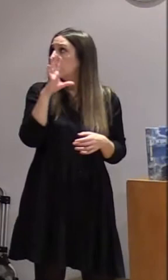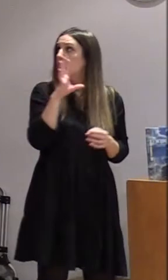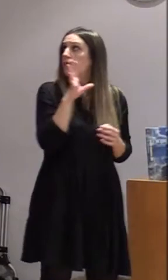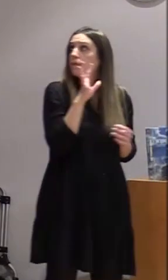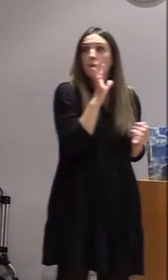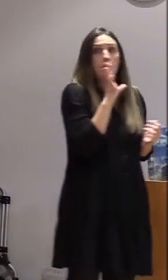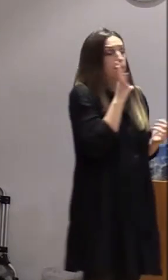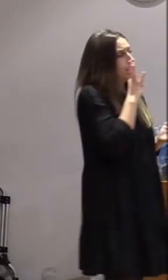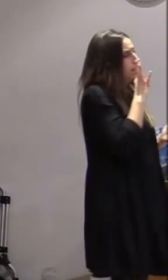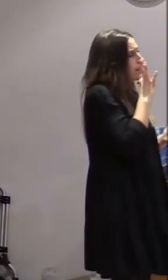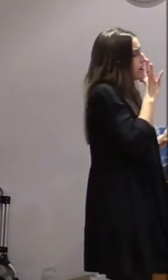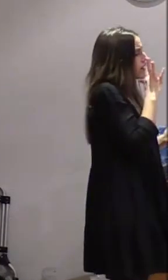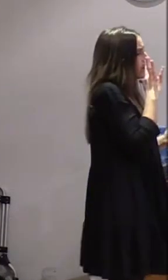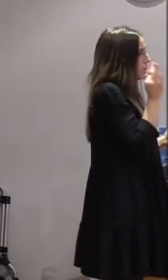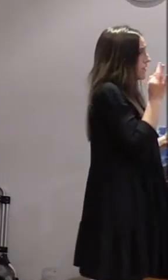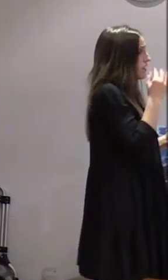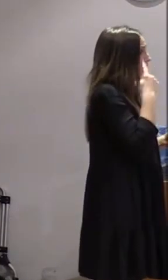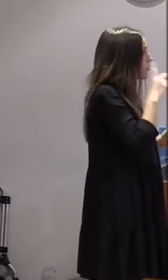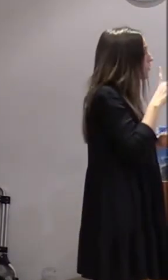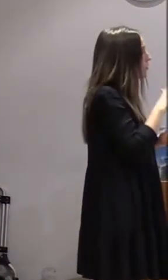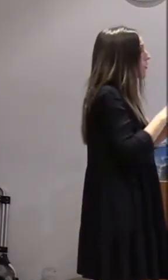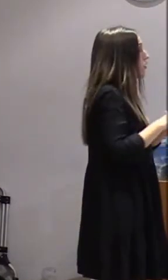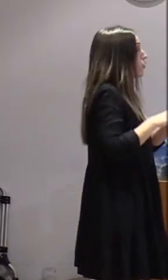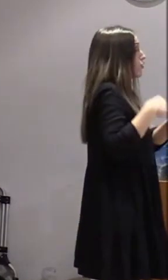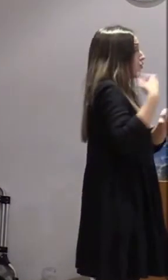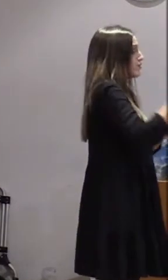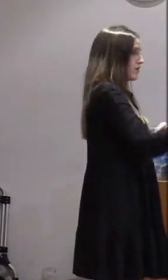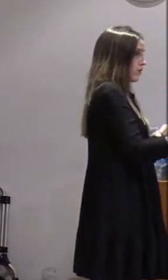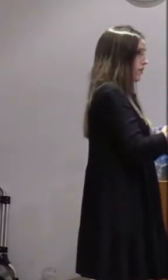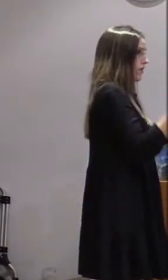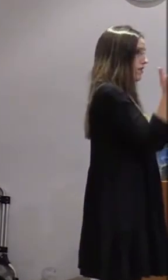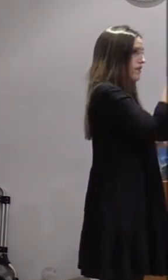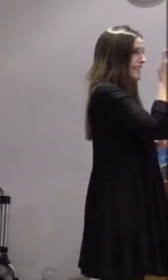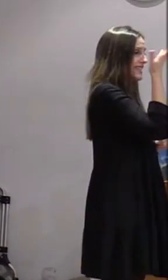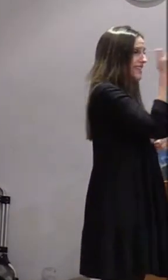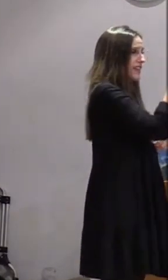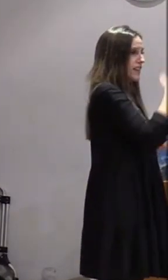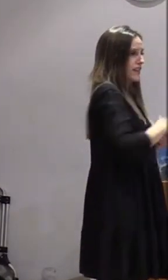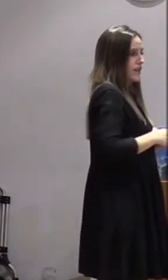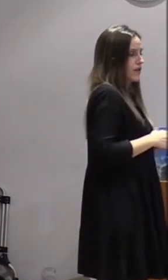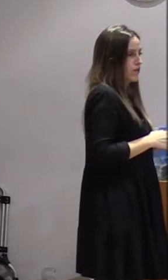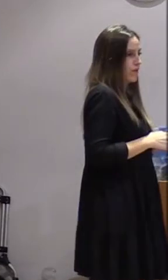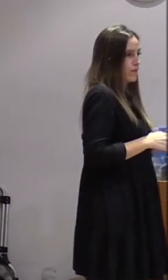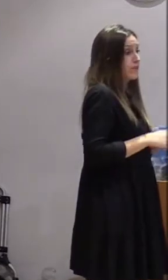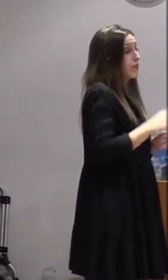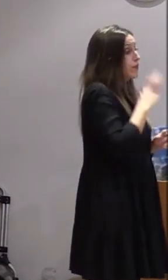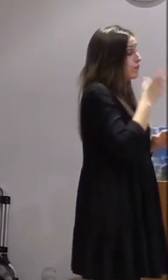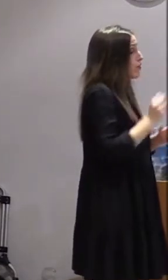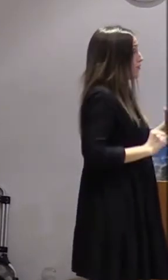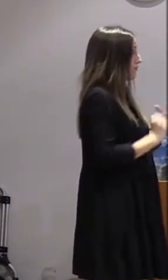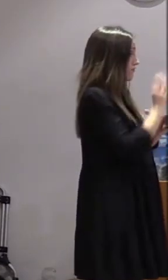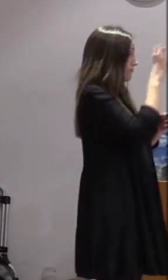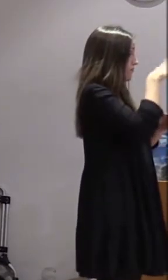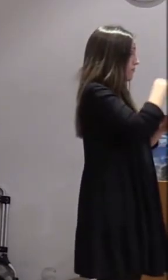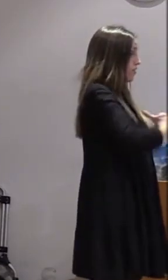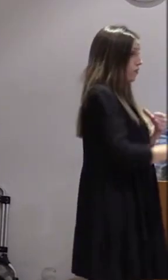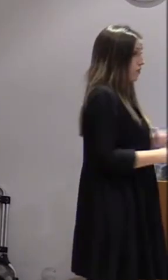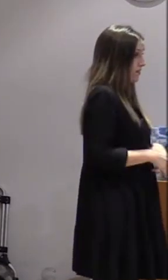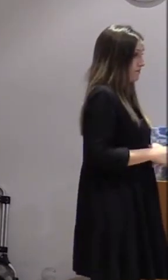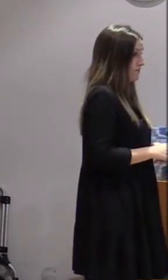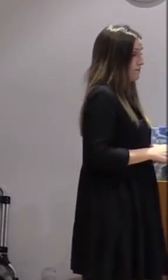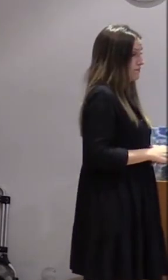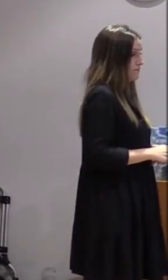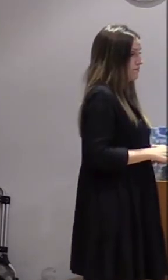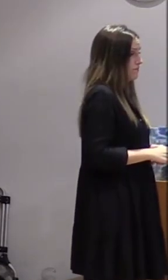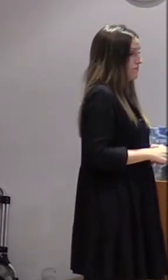vio las consecuencias que tenían en el cielo y los parduzcos con polvo originados por la erupción del Laki, del que llegaban referencias, que había